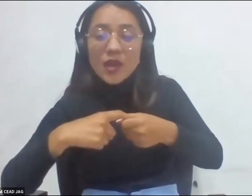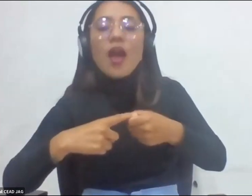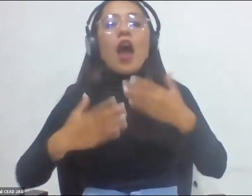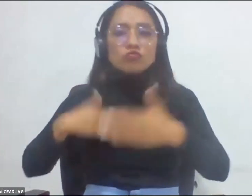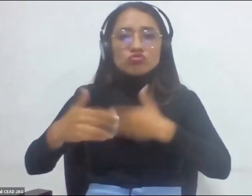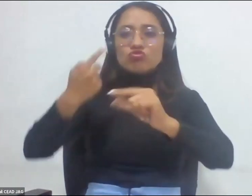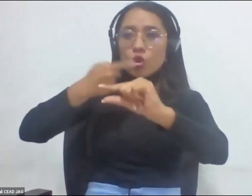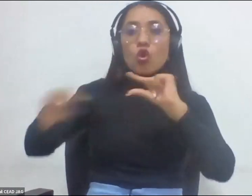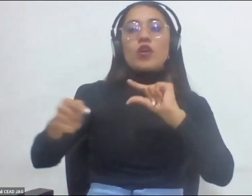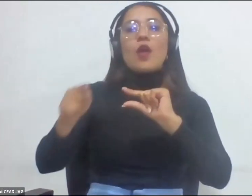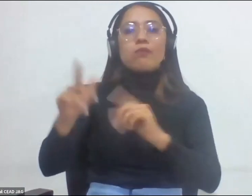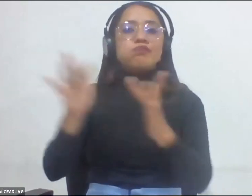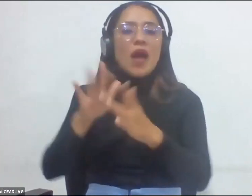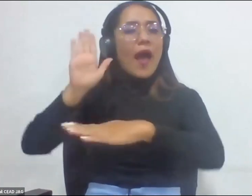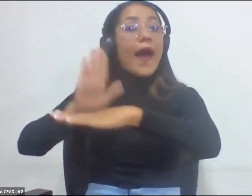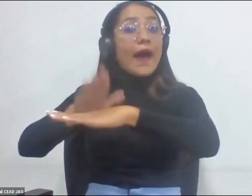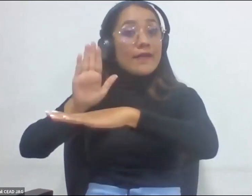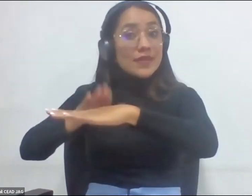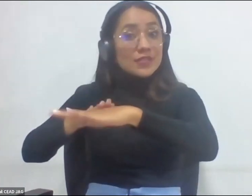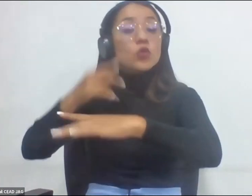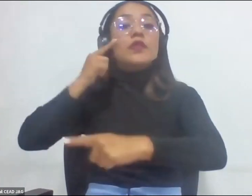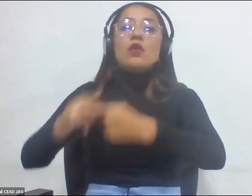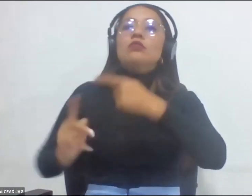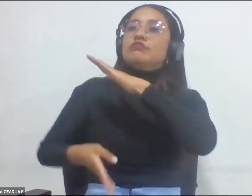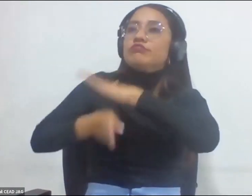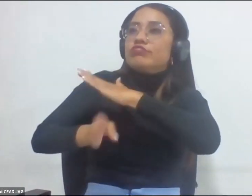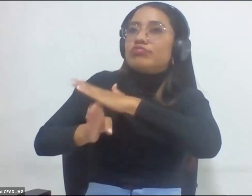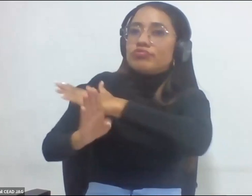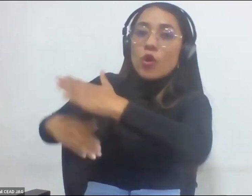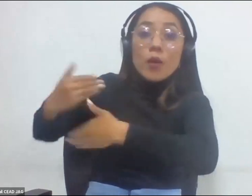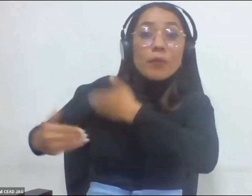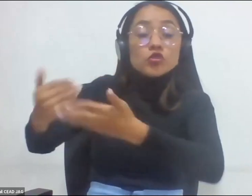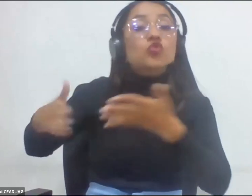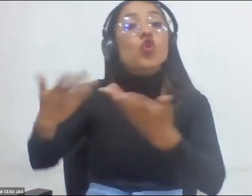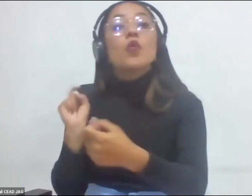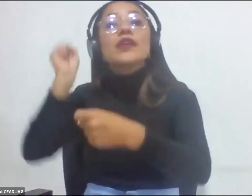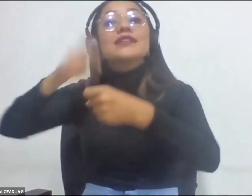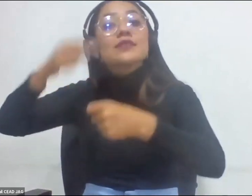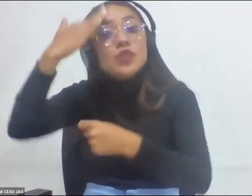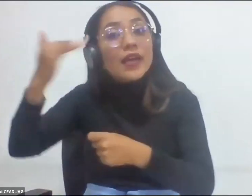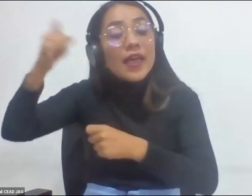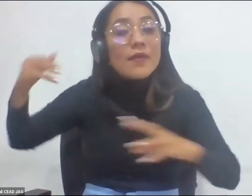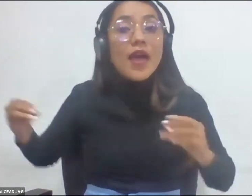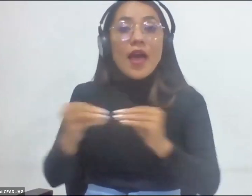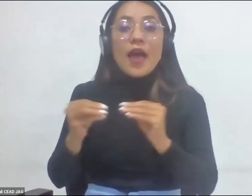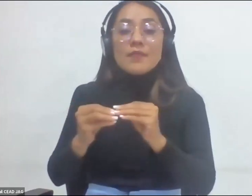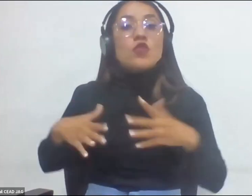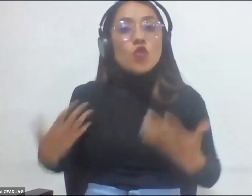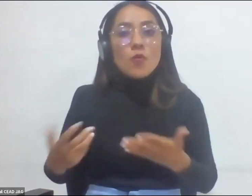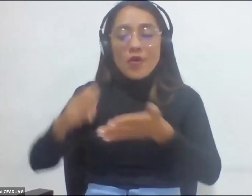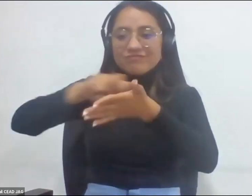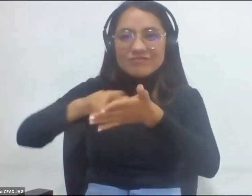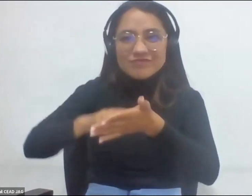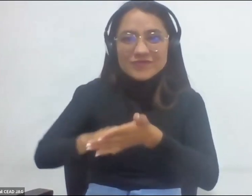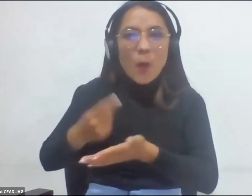al correo registrado para continuar su proceso de inscripción académica y generación de recibo de